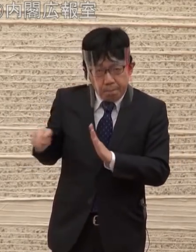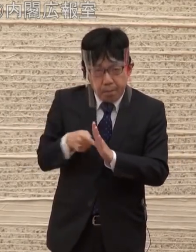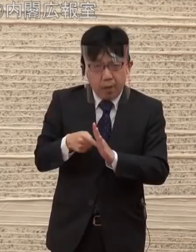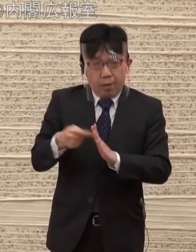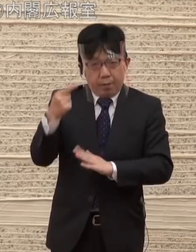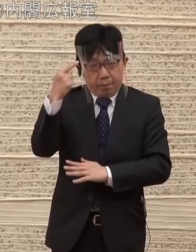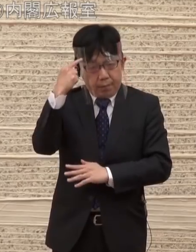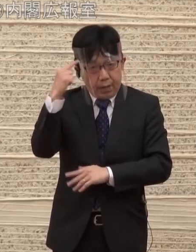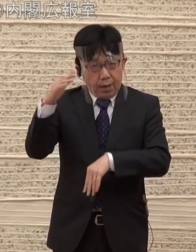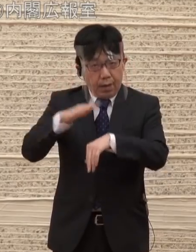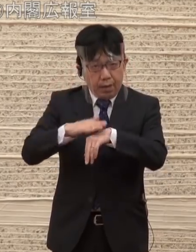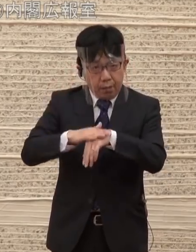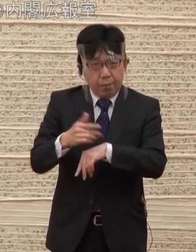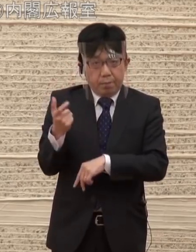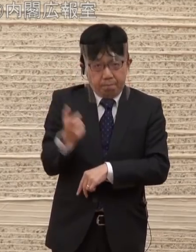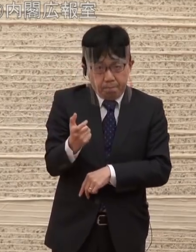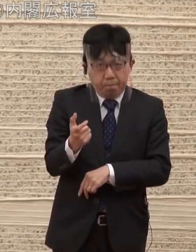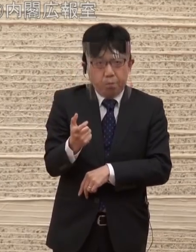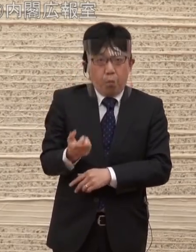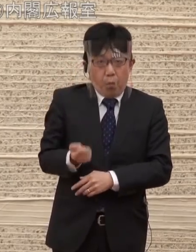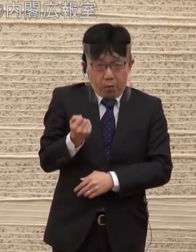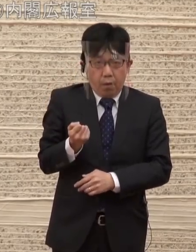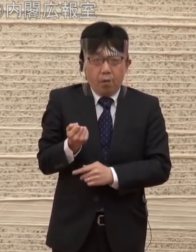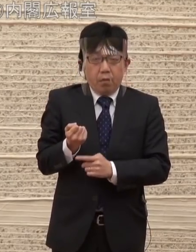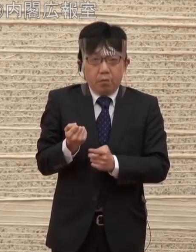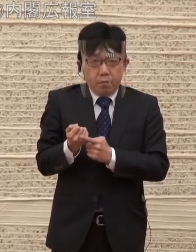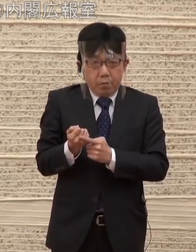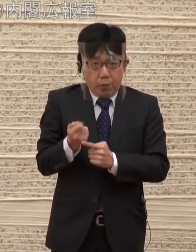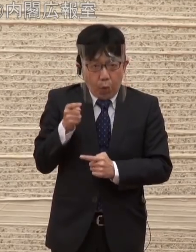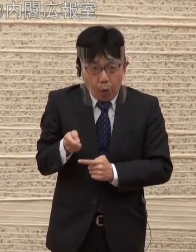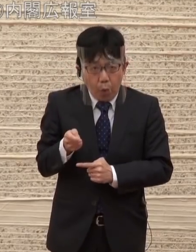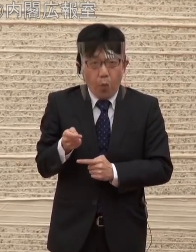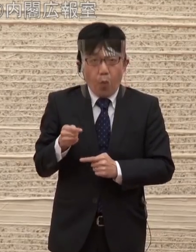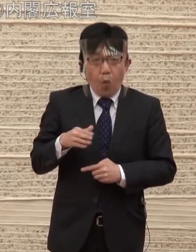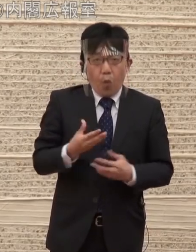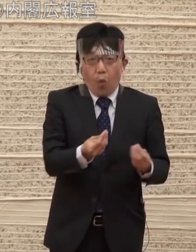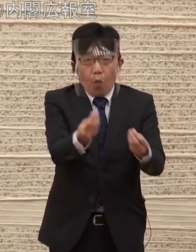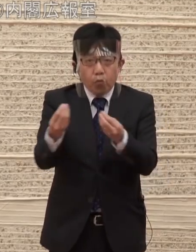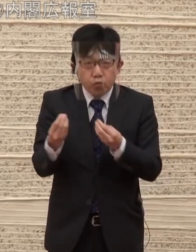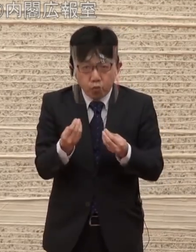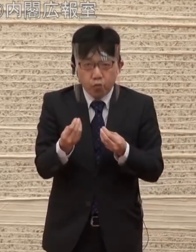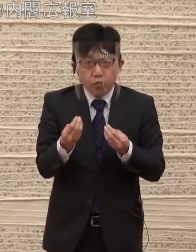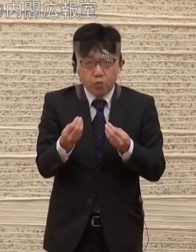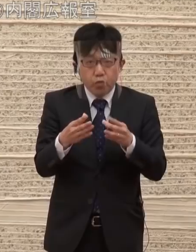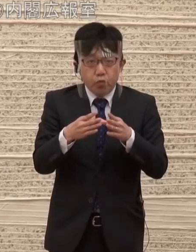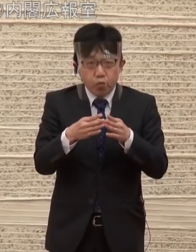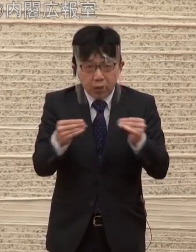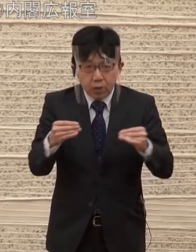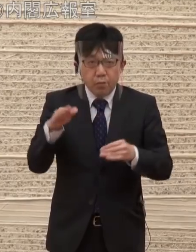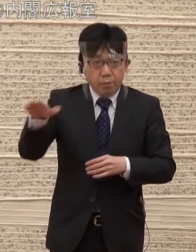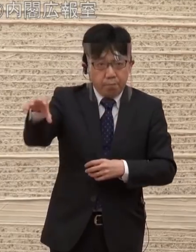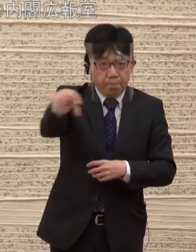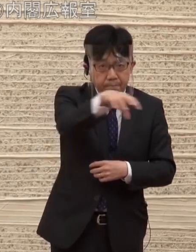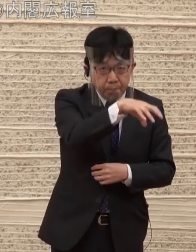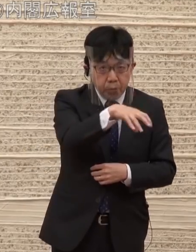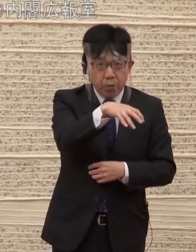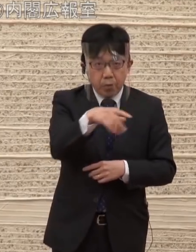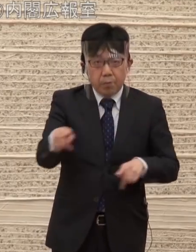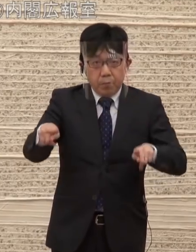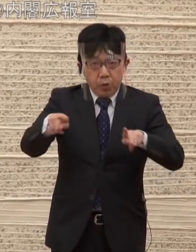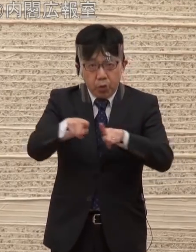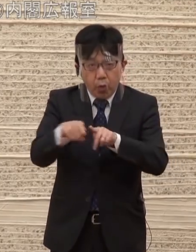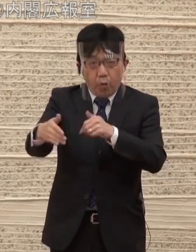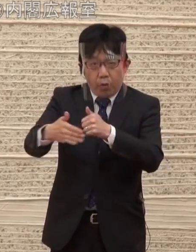堅持していくそしてこうした価値を共有する国々と手を携え自由